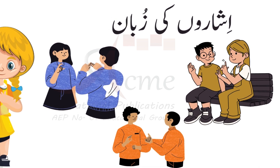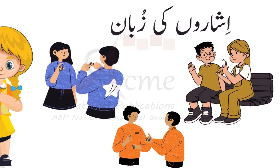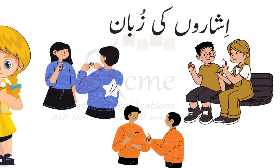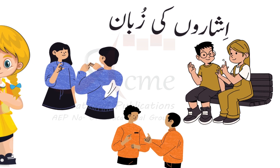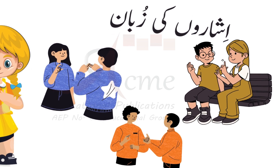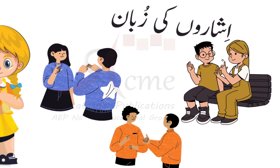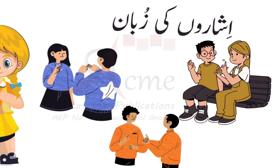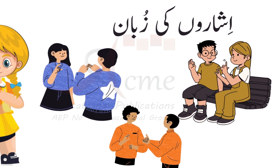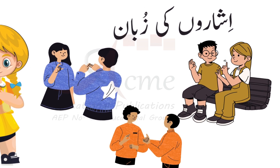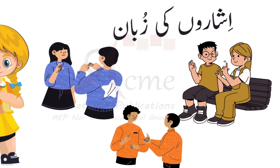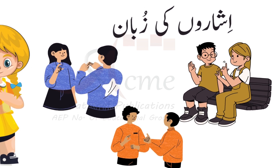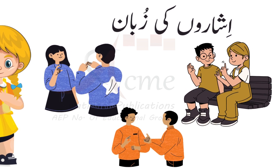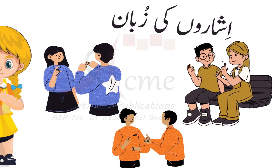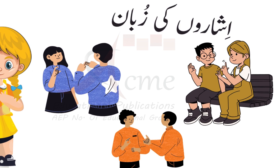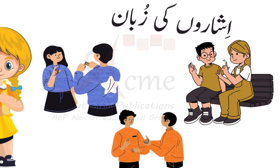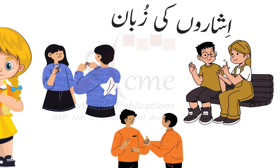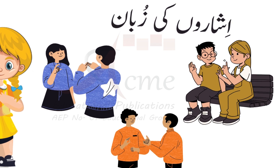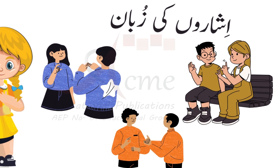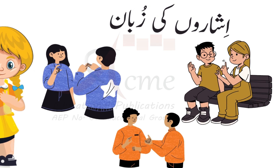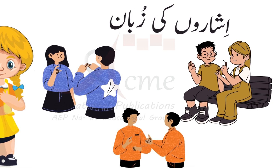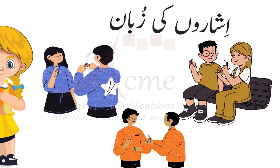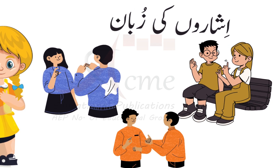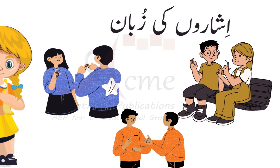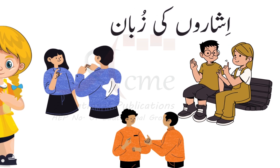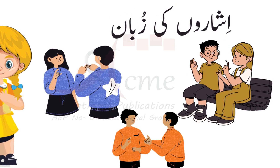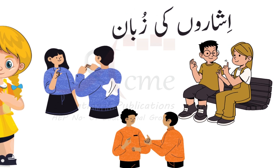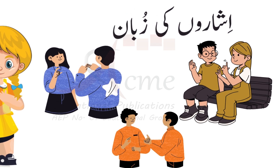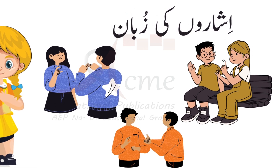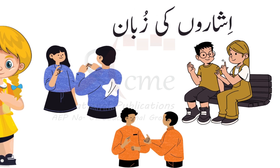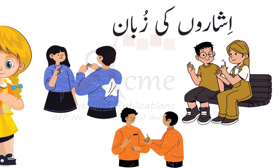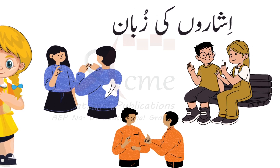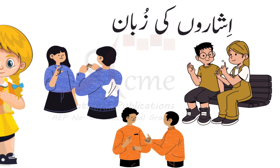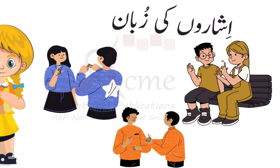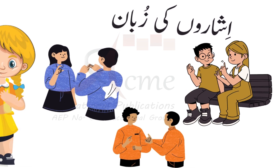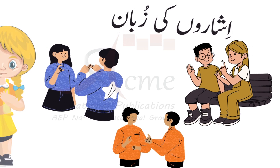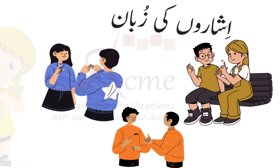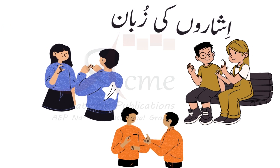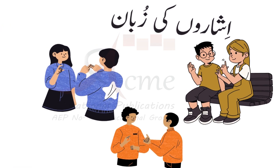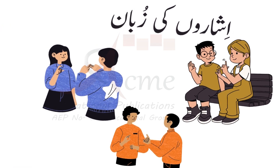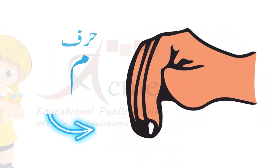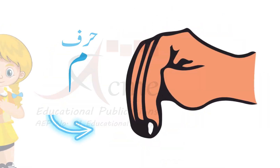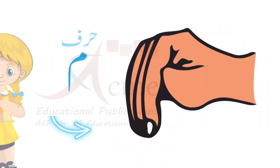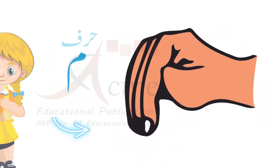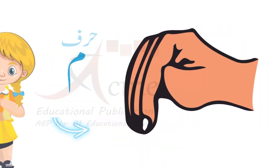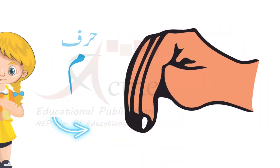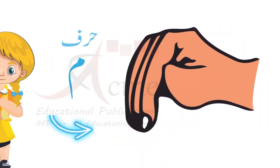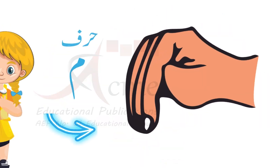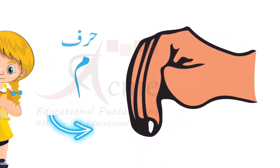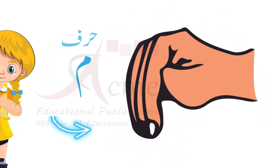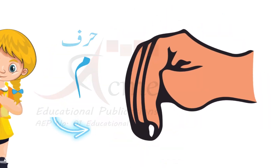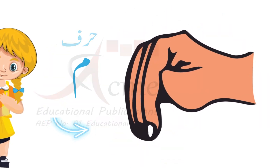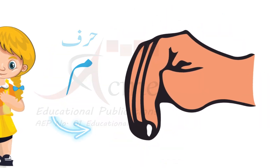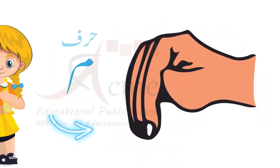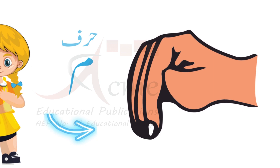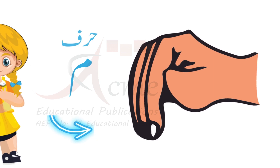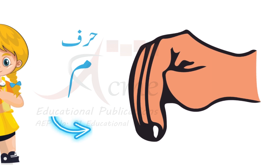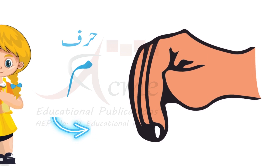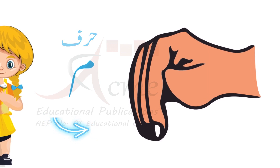काबिल कदर हुनर है, जो अफराद और माशरे को मजमू तौर पर फायदा पहुँचाता है। तो आइए बच्चों, आज